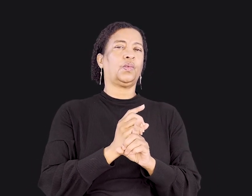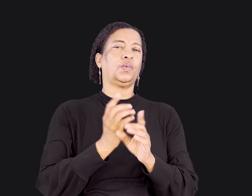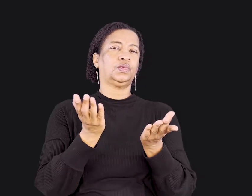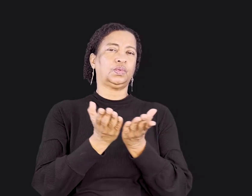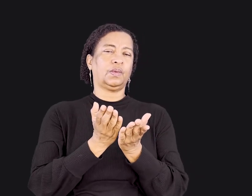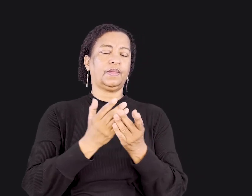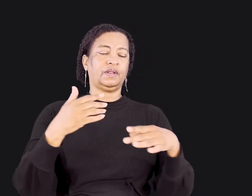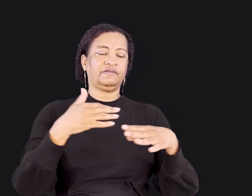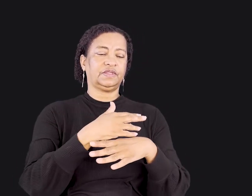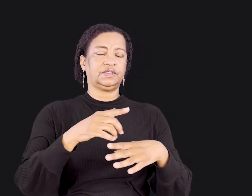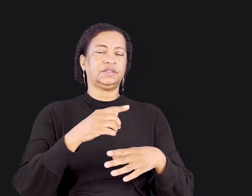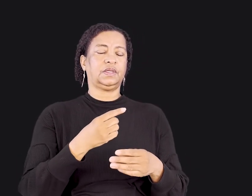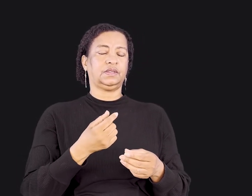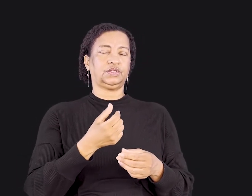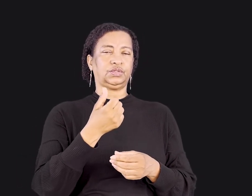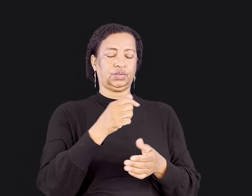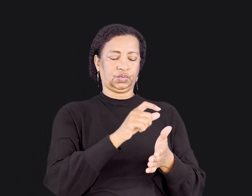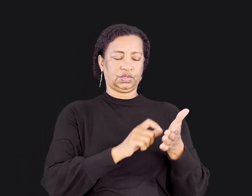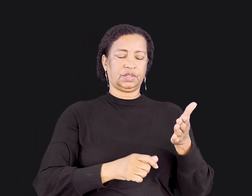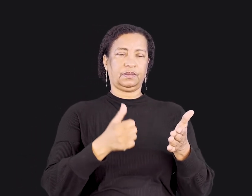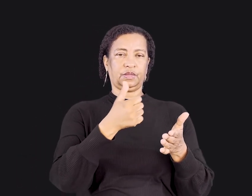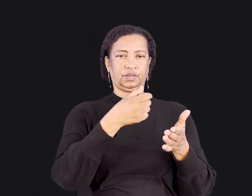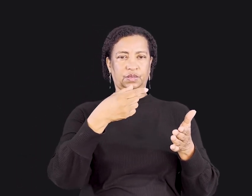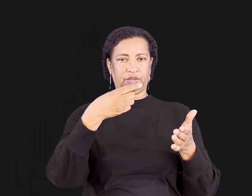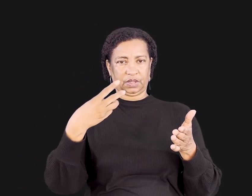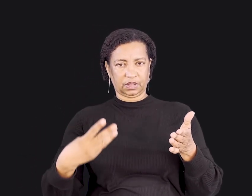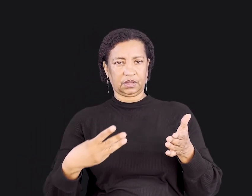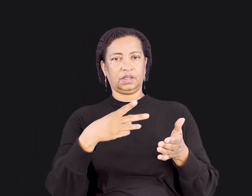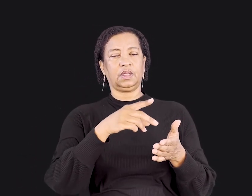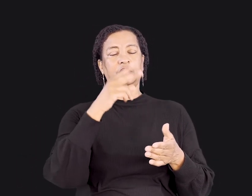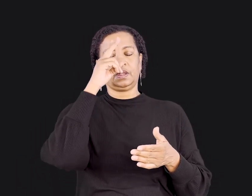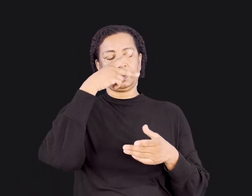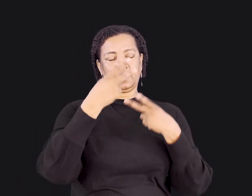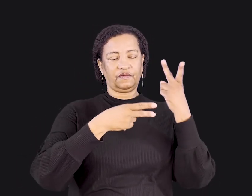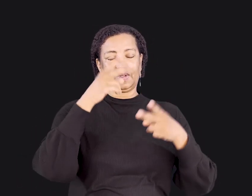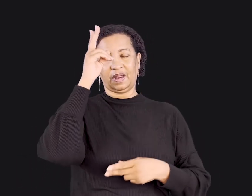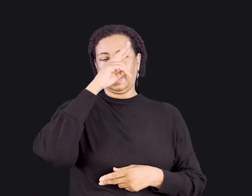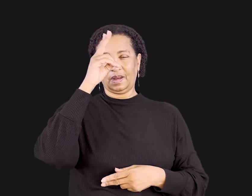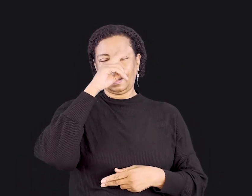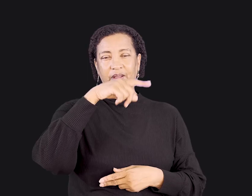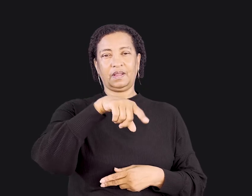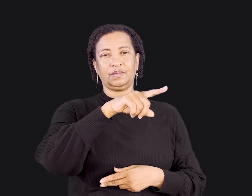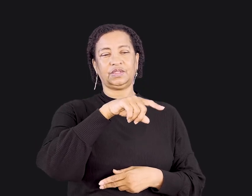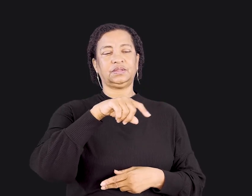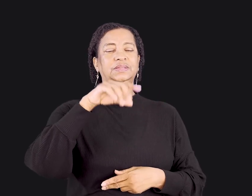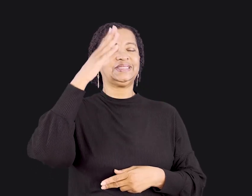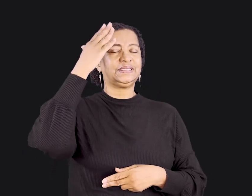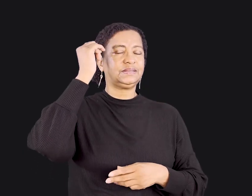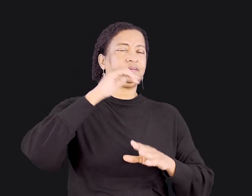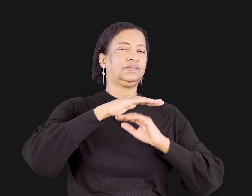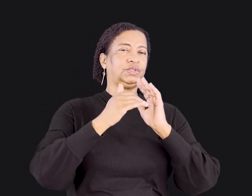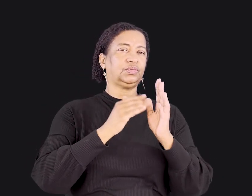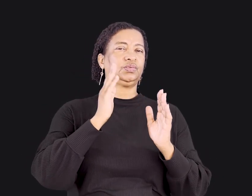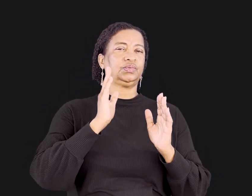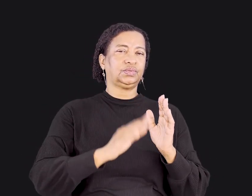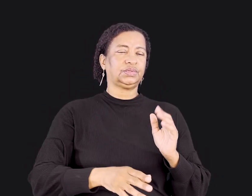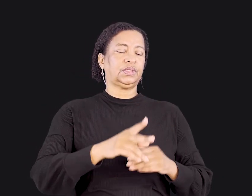nos 3 primeiros capítulos ele diz várias vezes: lembrem-se. Eles já sabiam tudo aquilo que Paulo estava falando